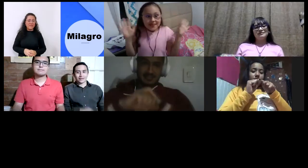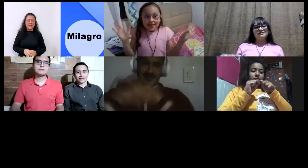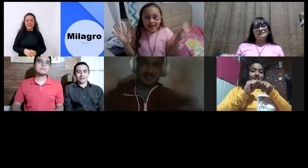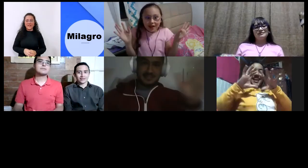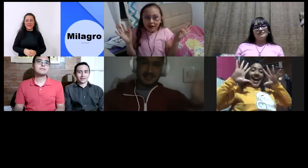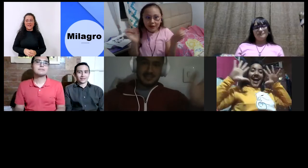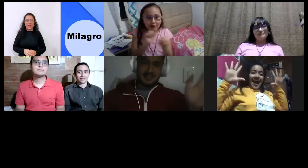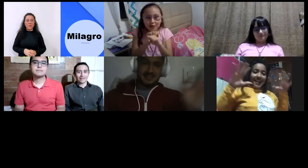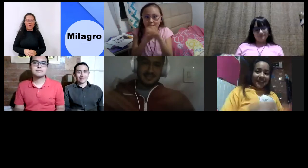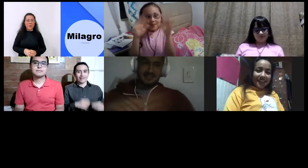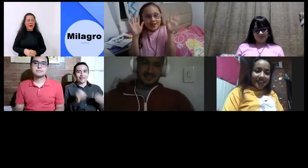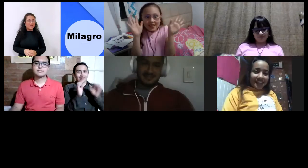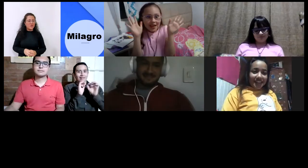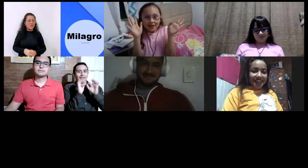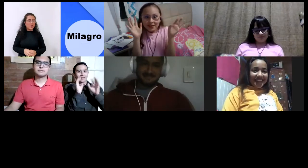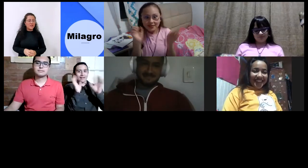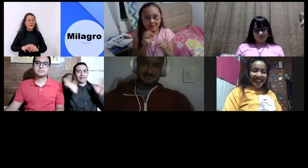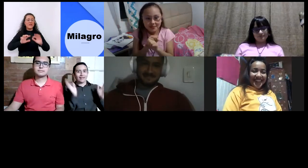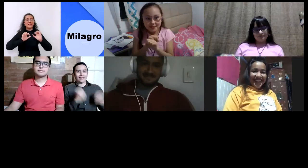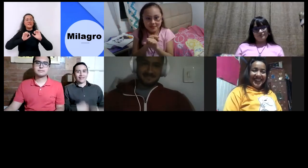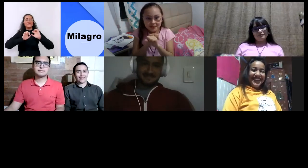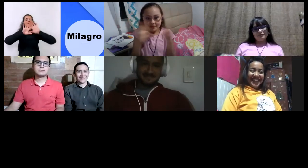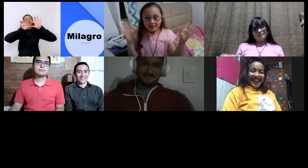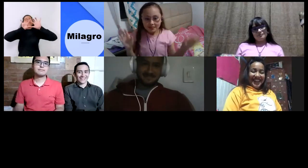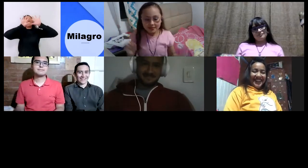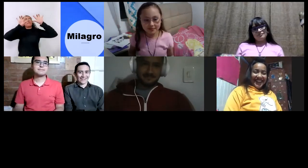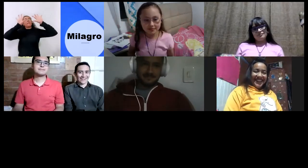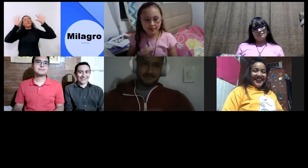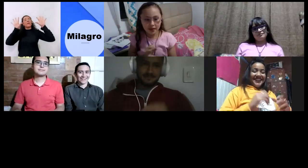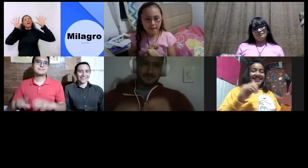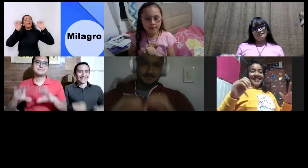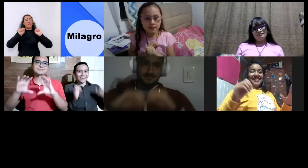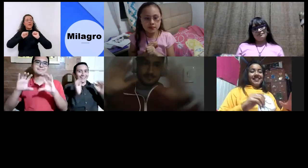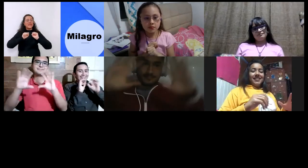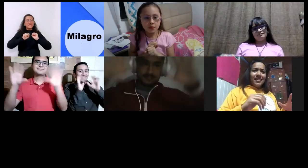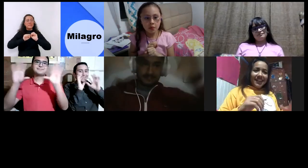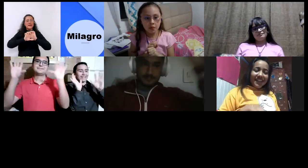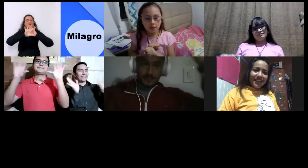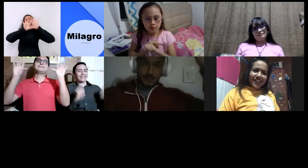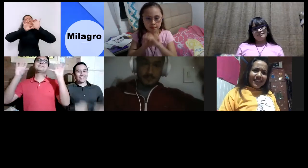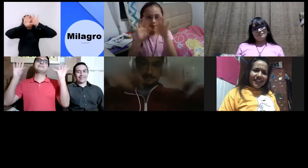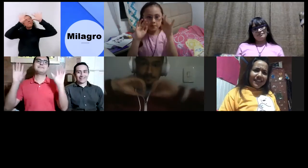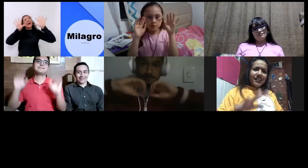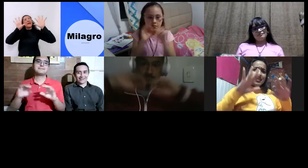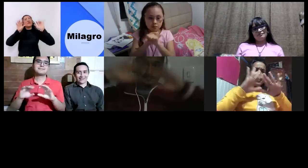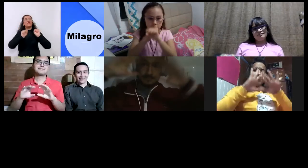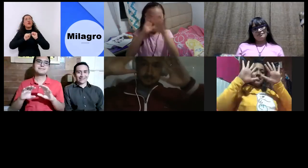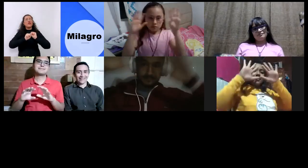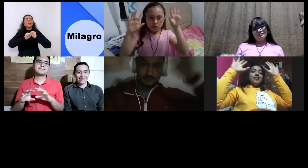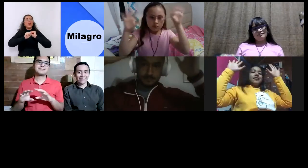También es como majestuoso, también es así. Pero como más despacio. Majestuoso,